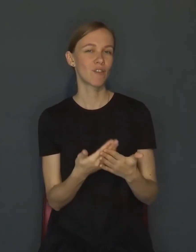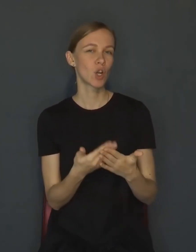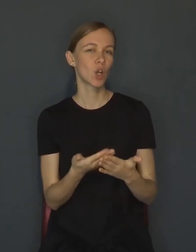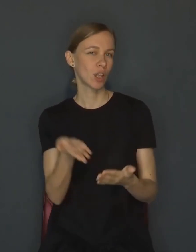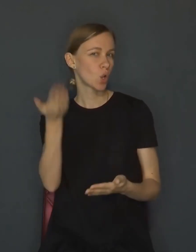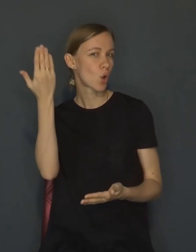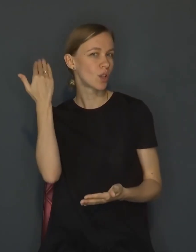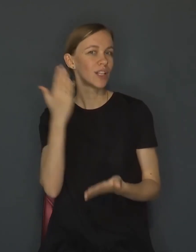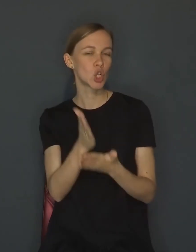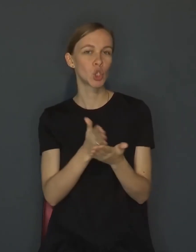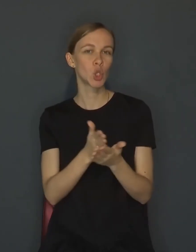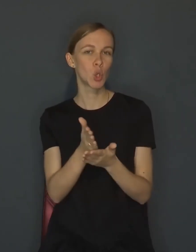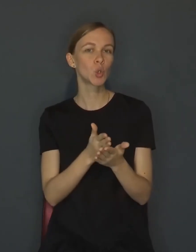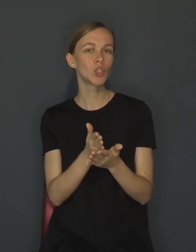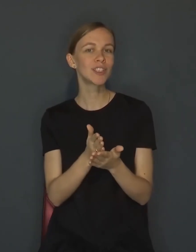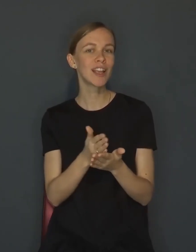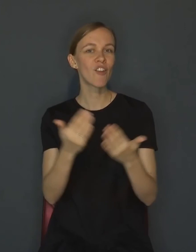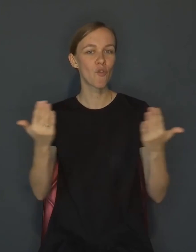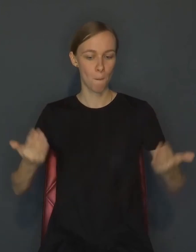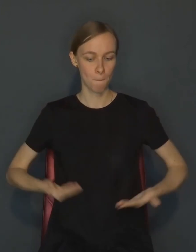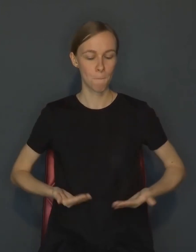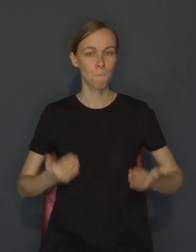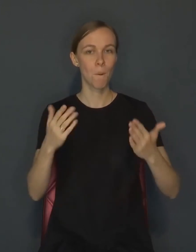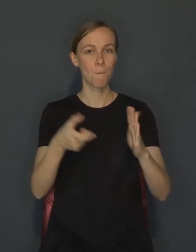служив помешканням князям Острозьким,